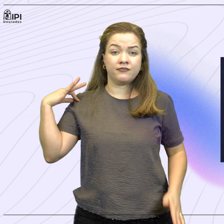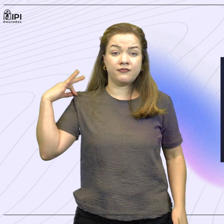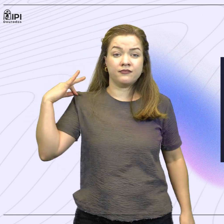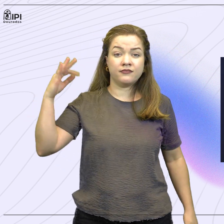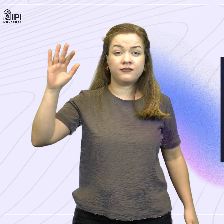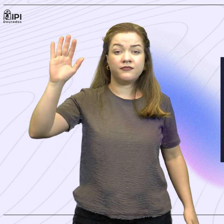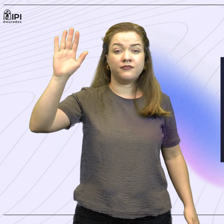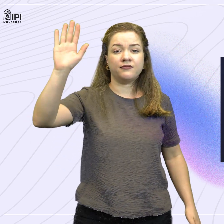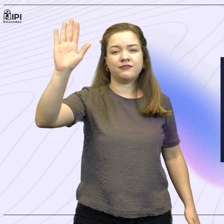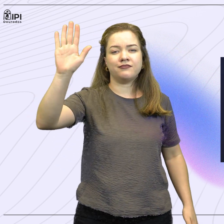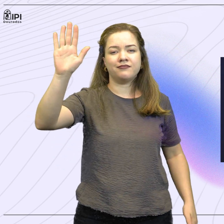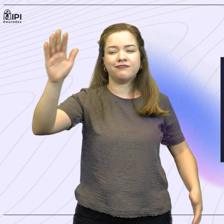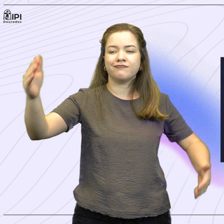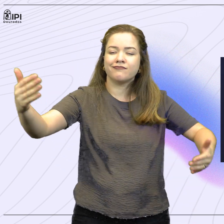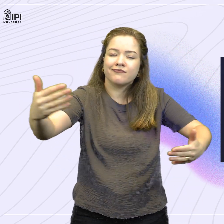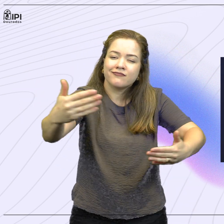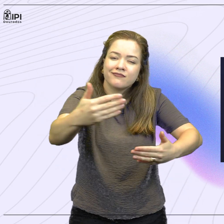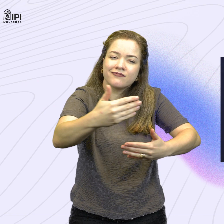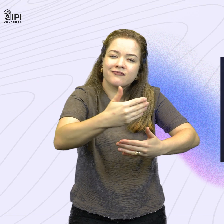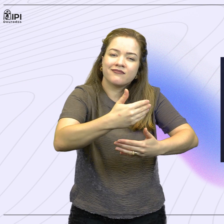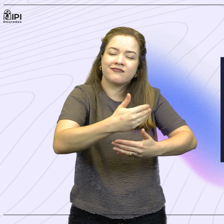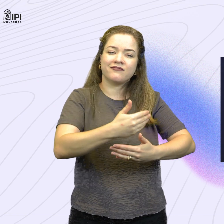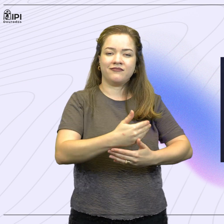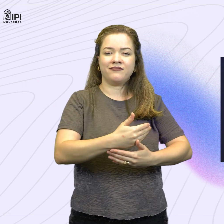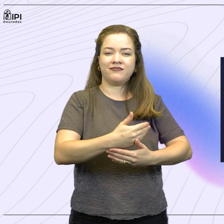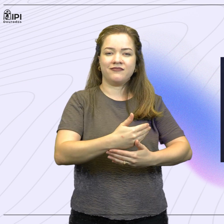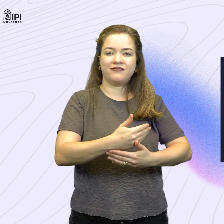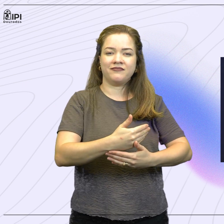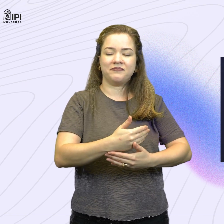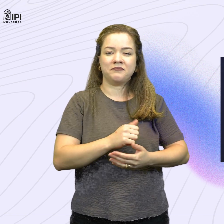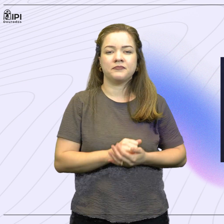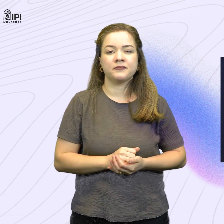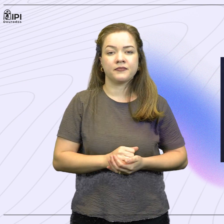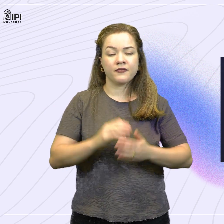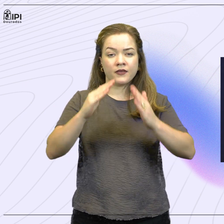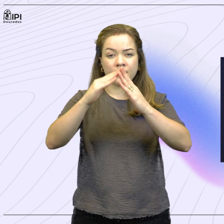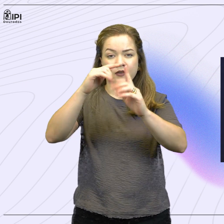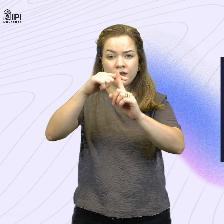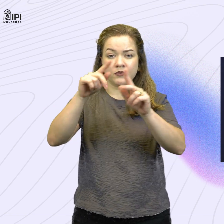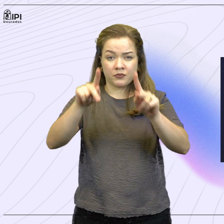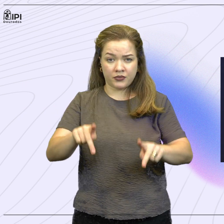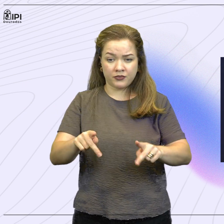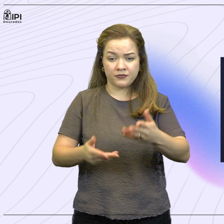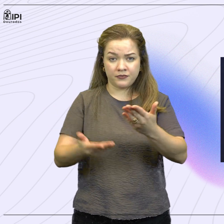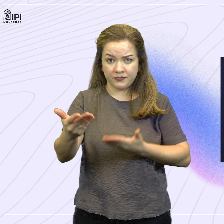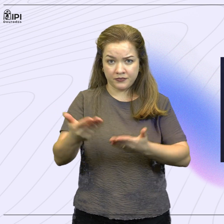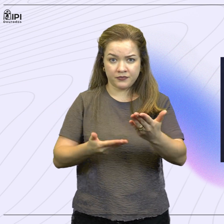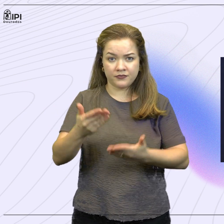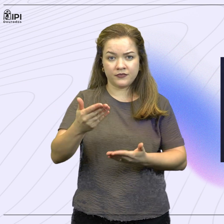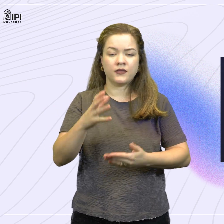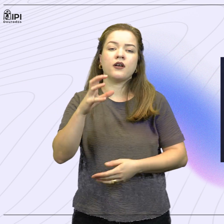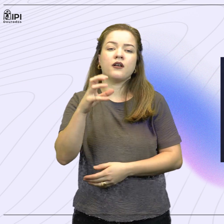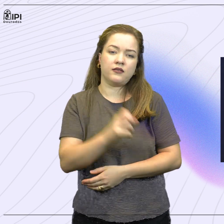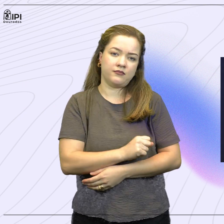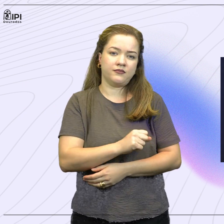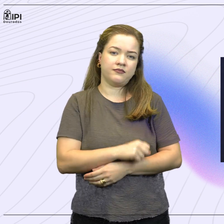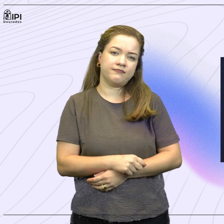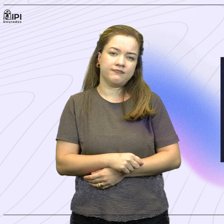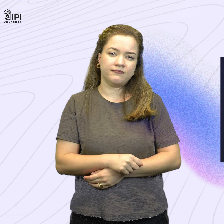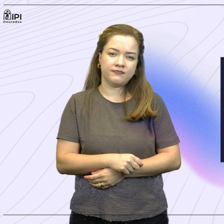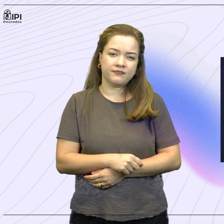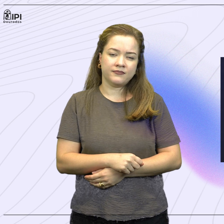disponível, que acolhe a pessoa. Uma igreja servidora é uma igreja que ama.